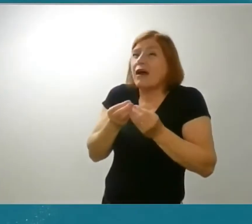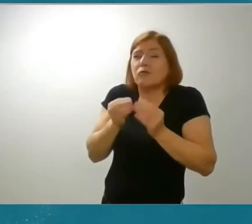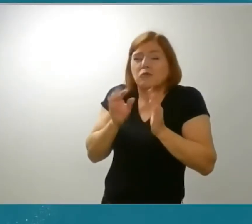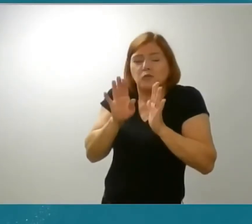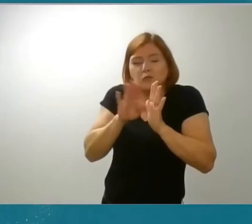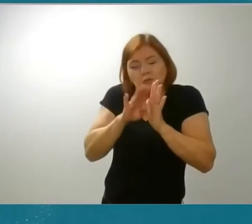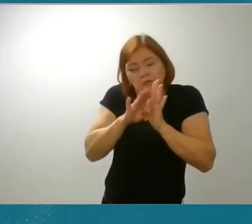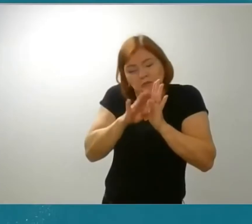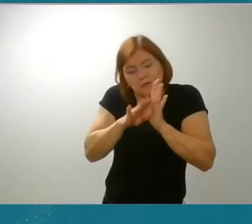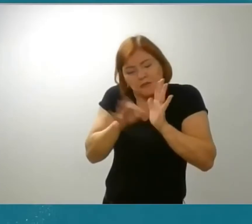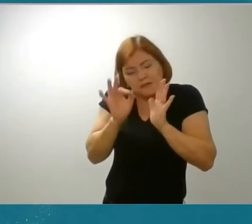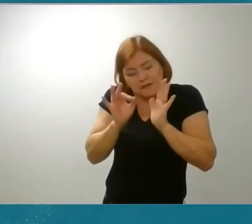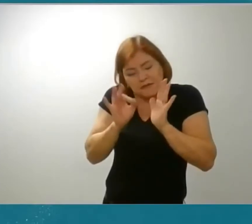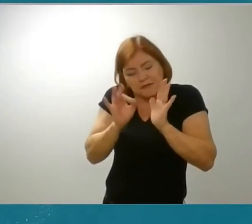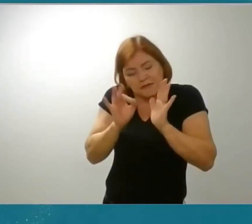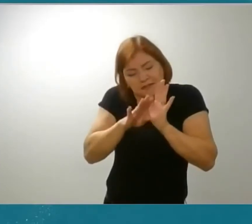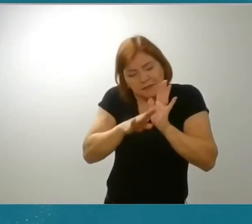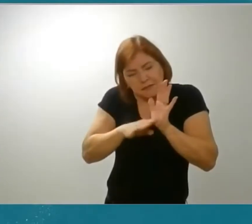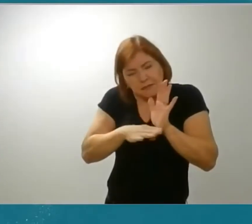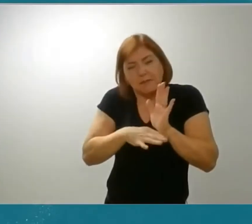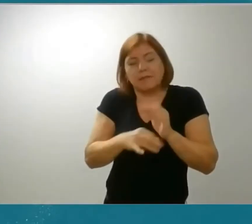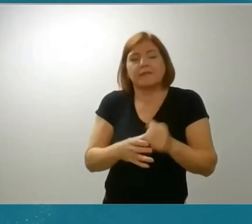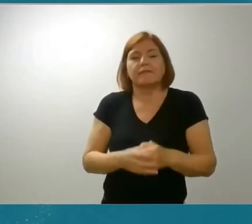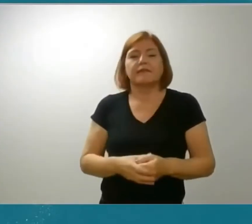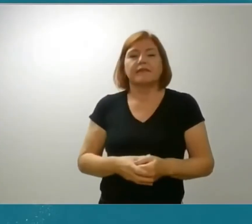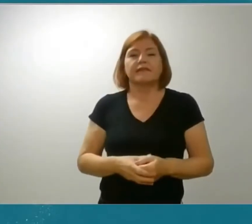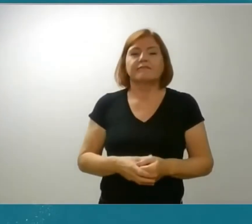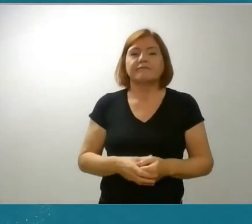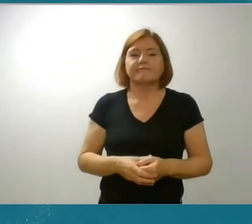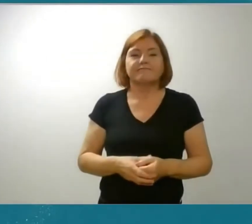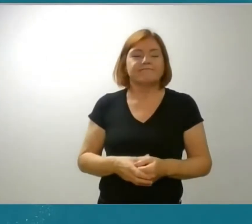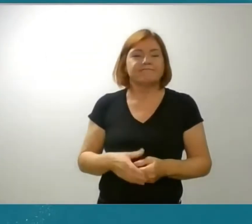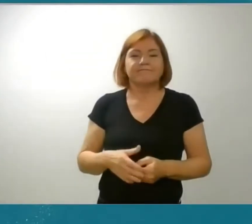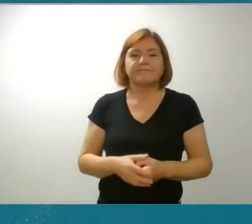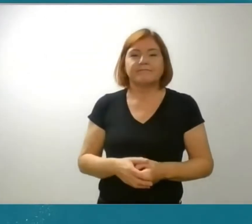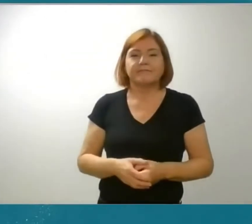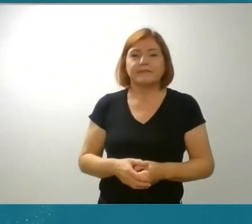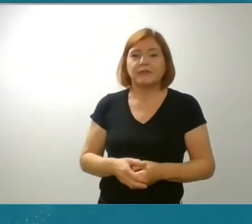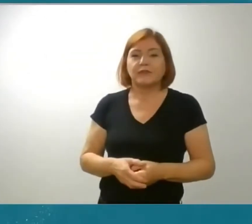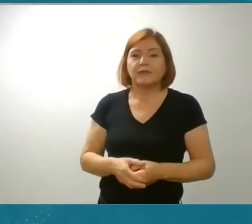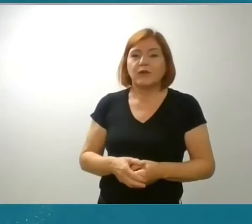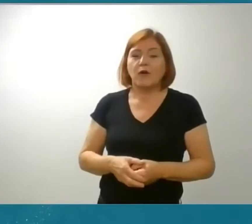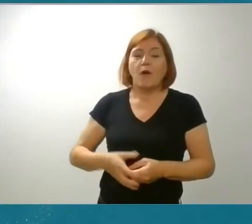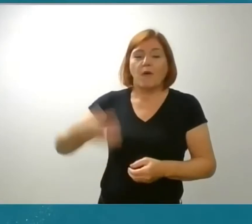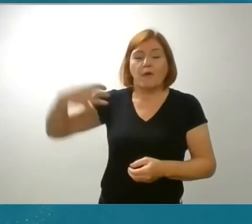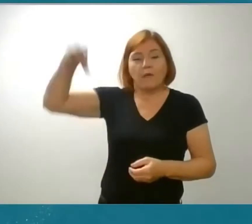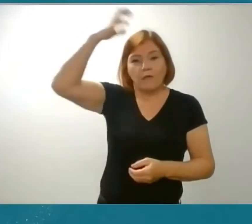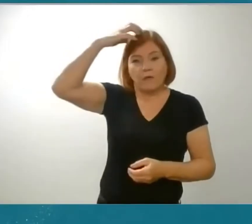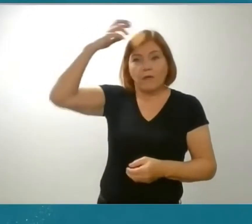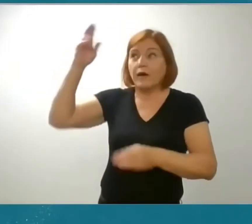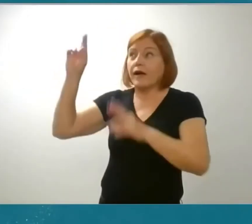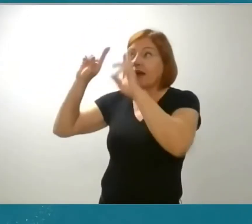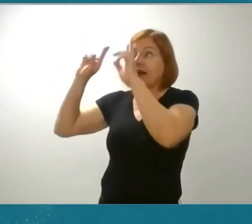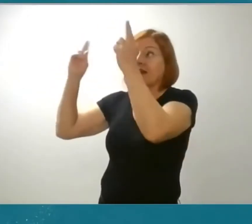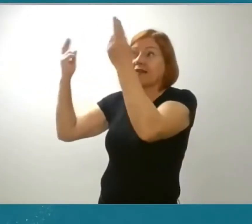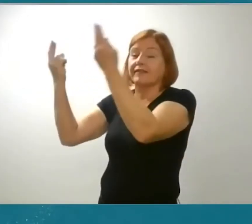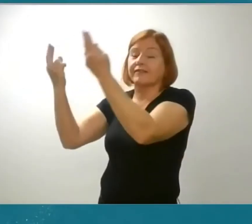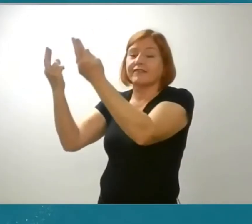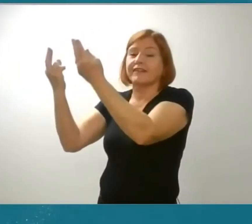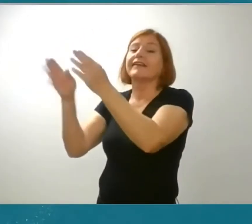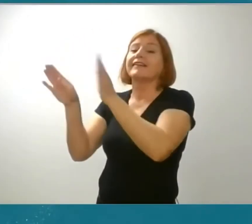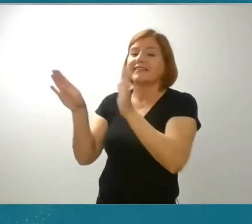reinar. Dessa vez, irmãos, é definitivo. Ele está nos usando para essa luta e